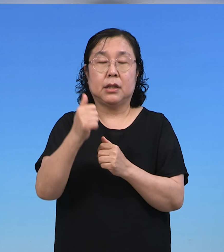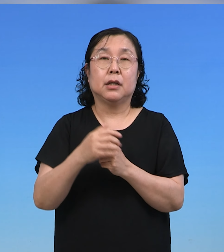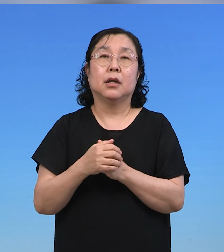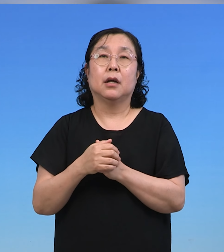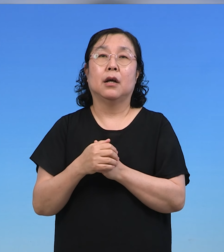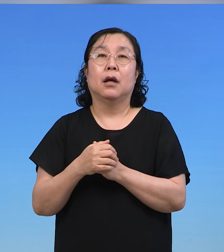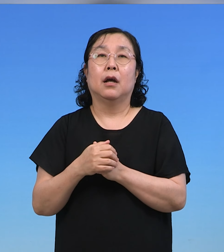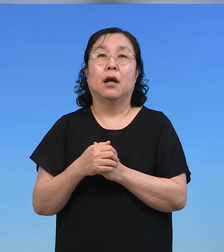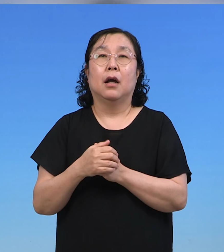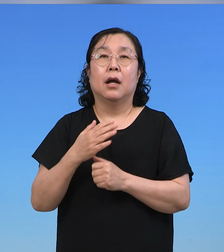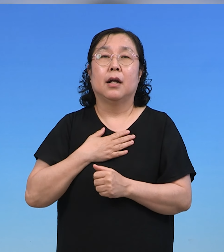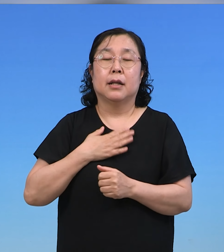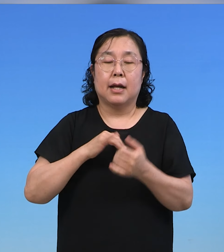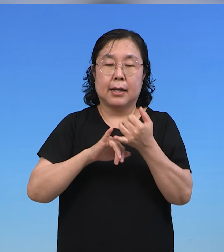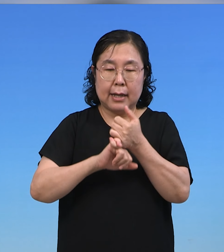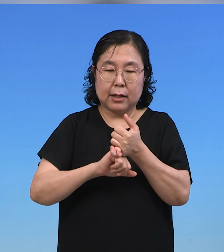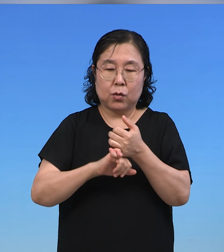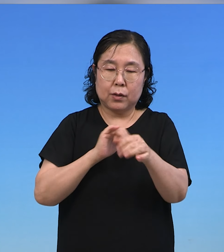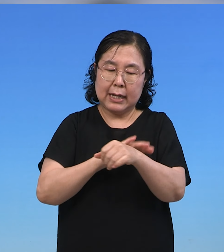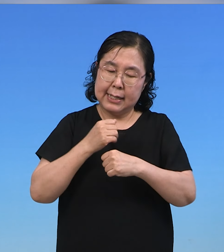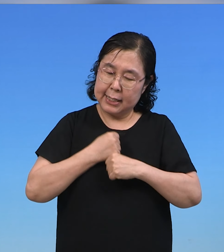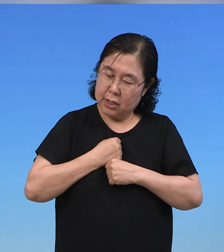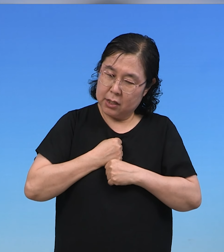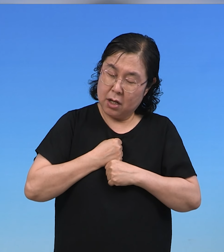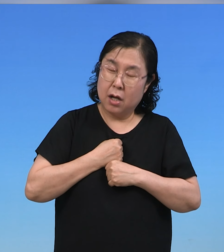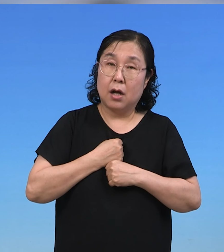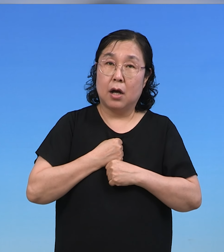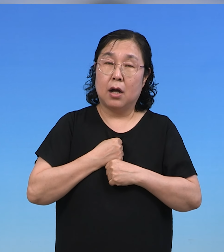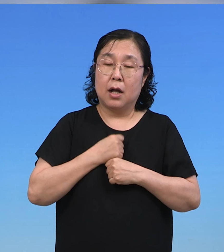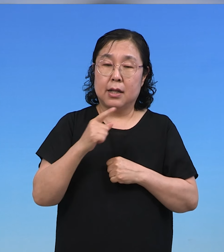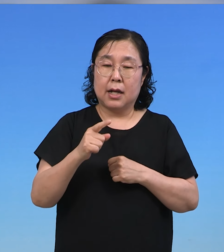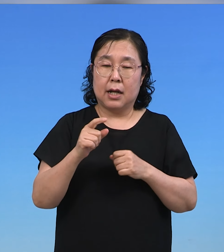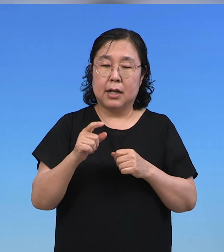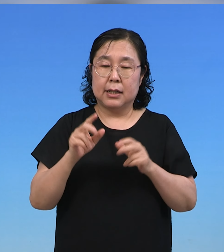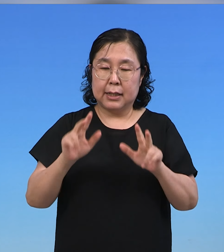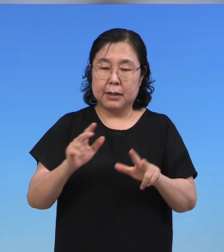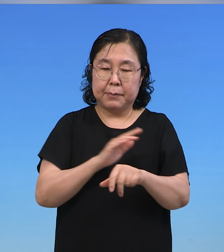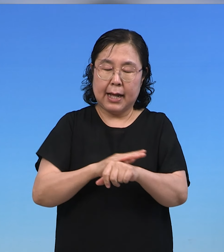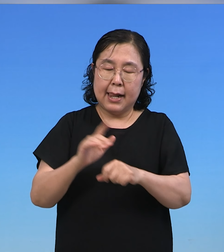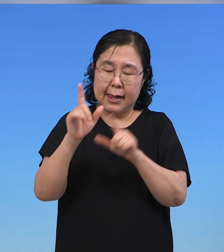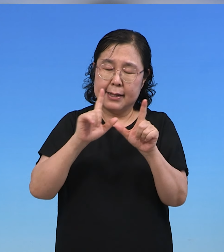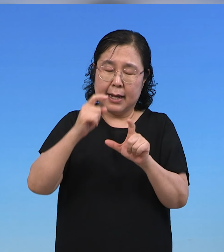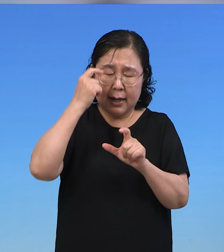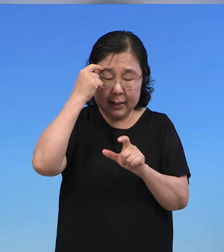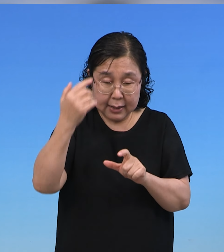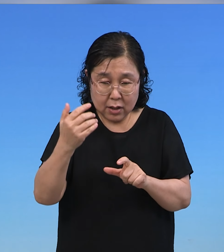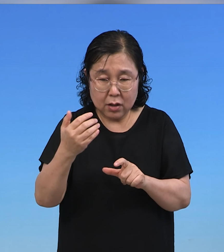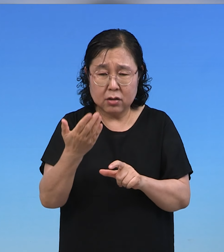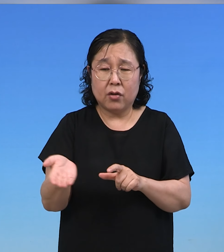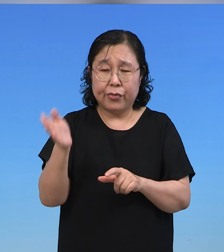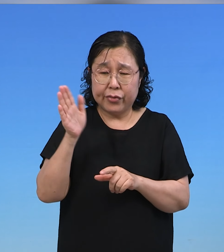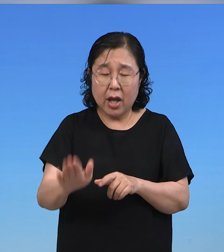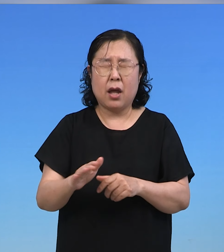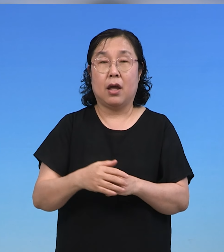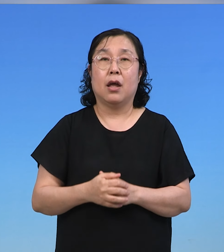아버지, 내 약속 잘 지켰지에? 이만하면 내 잘 살았지에?